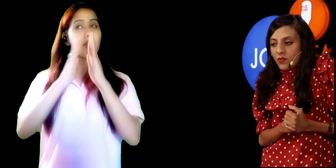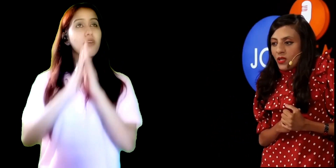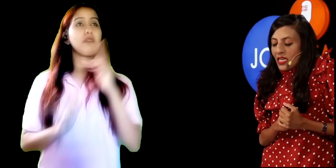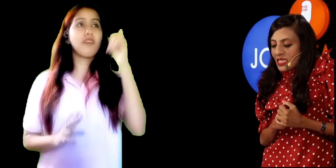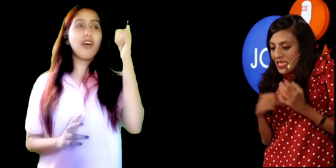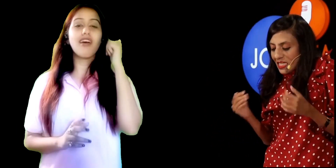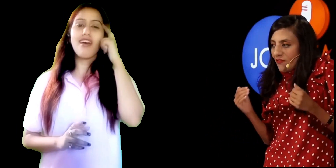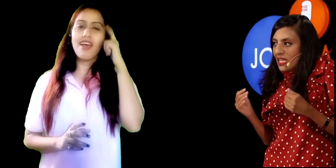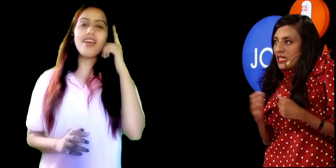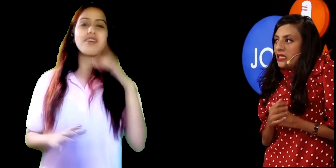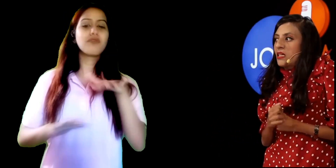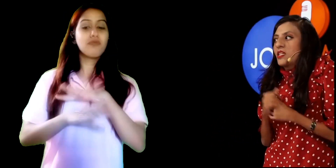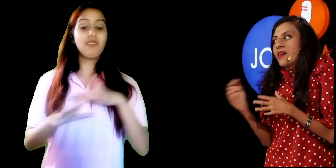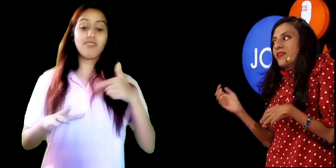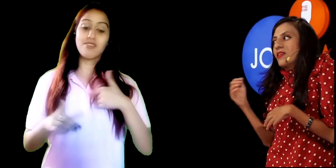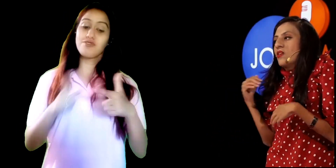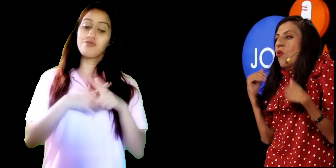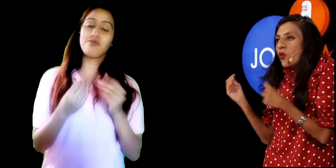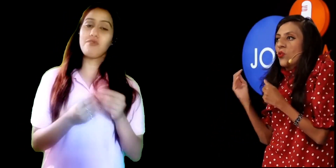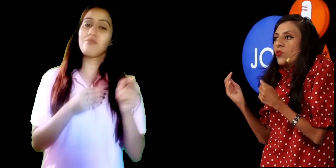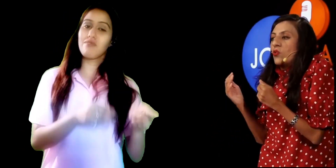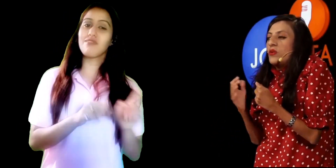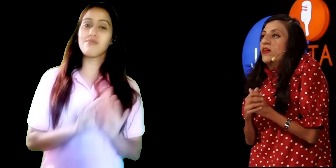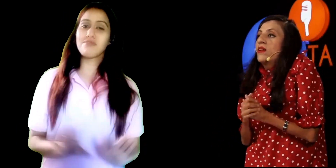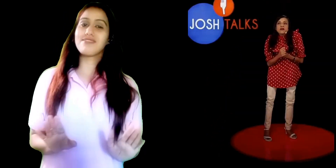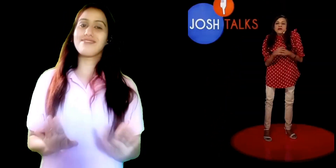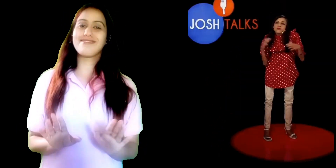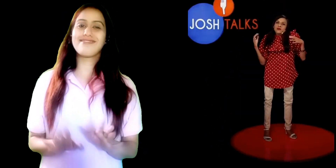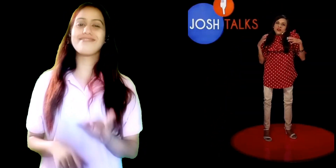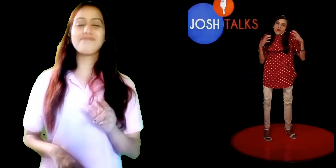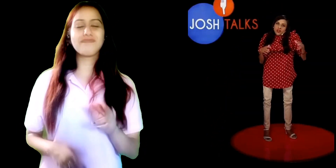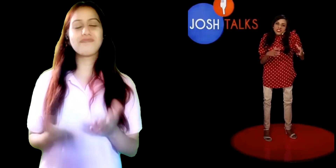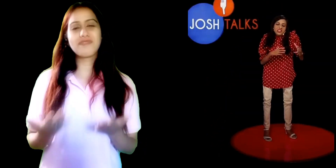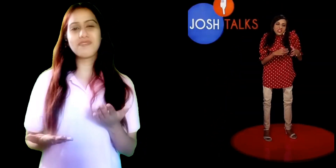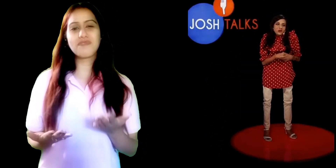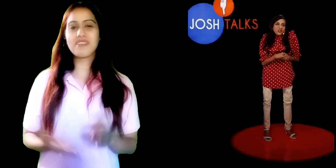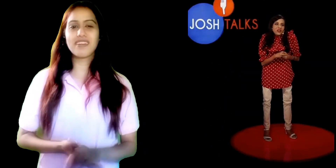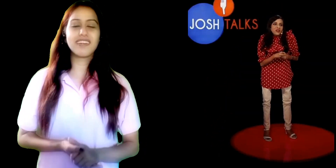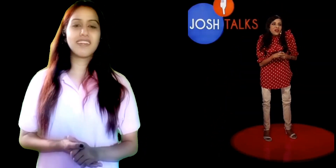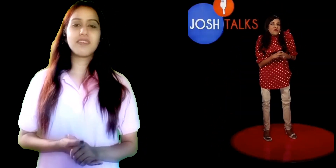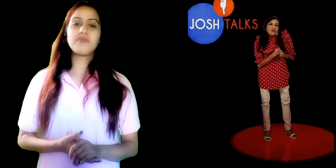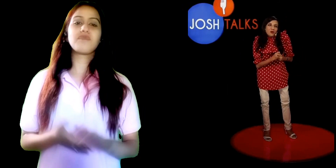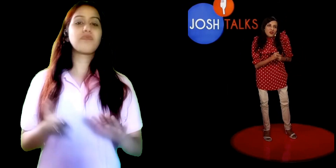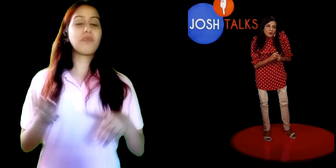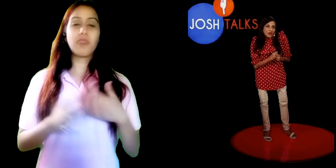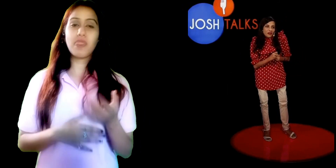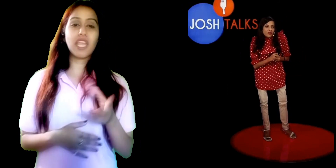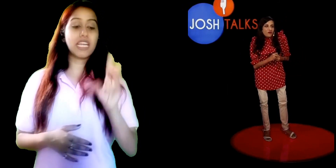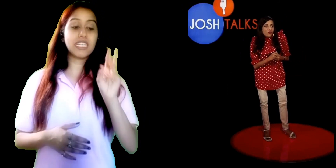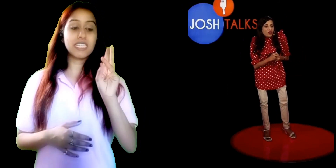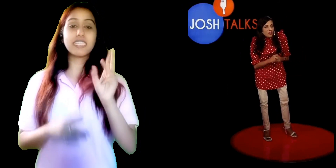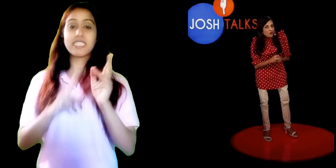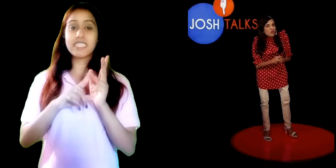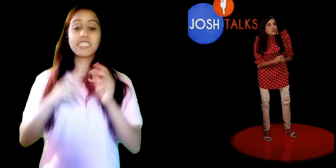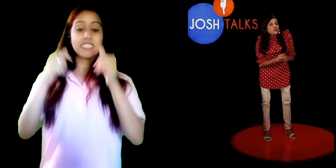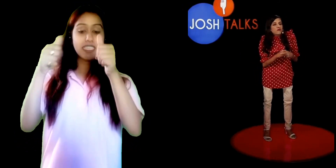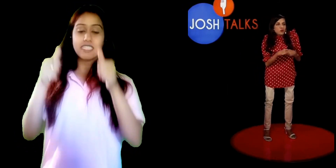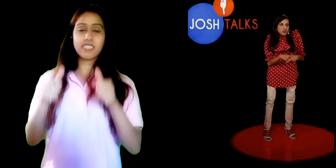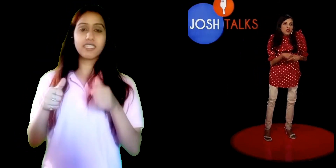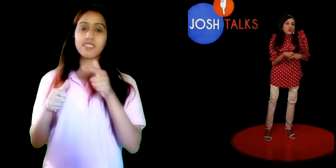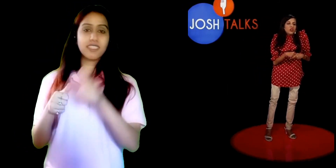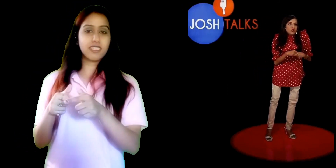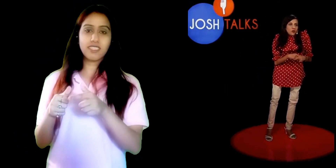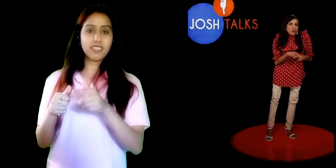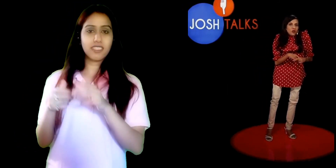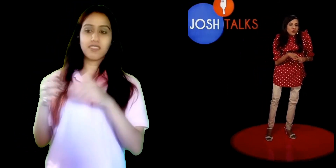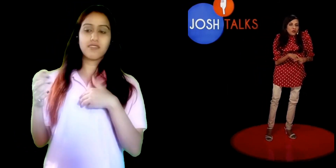मैंने कोर्ट केस इसलिए फ़ाइल किया था कि मैं चाहती थी कि और लोगों को भी मतलब ये पॉलिसी चेंज हो जाए, बट वो नहीं हो पाया, वो नहीं हुआ, सिर्फ